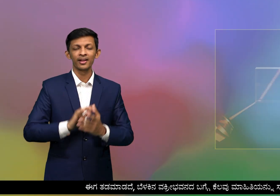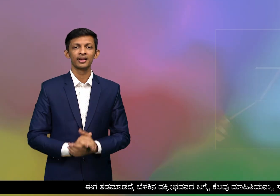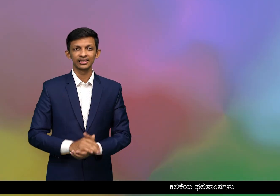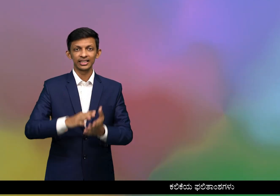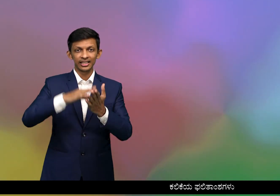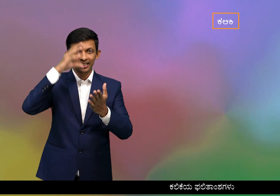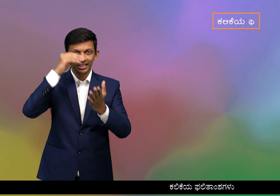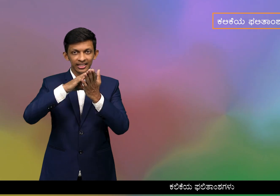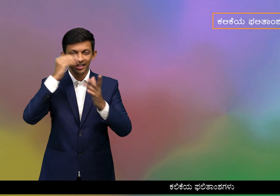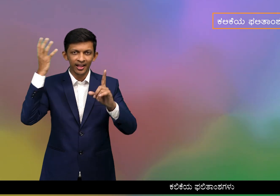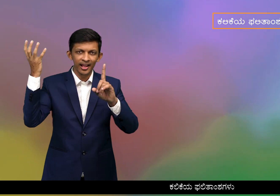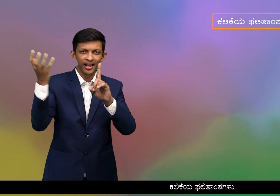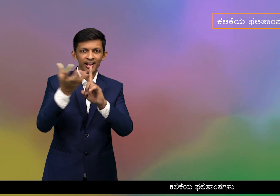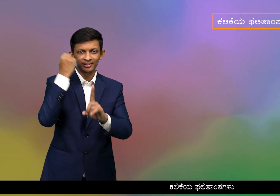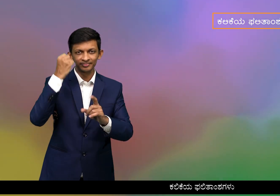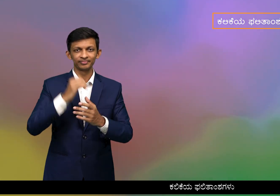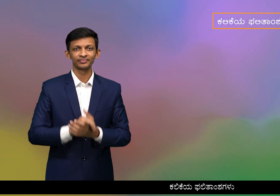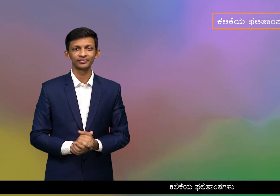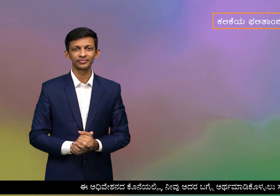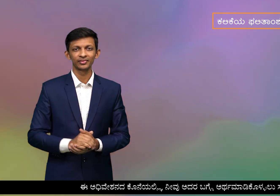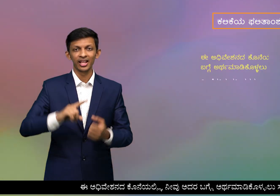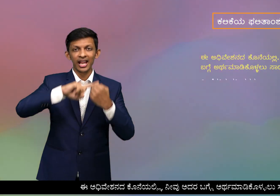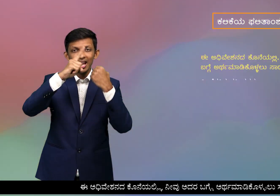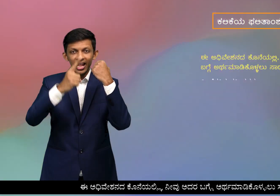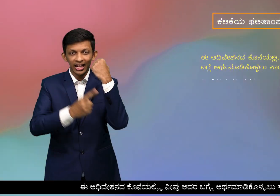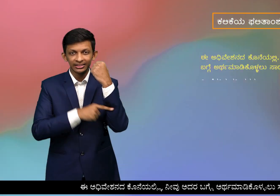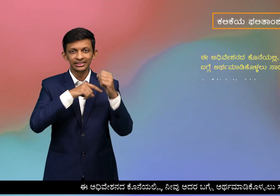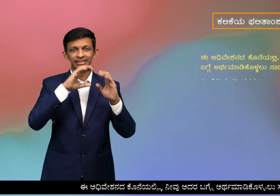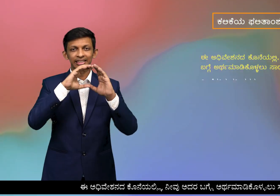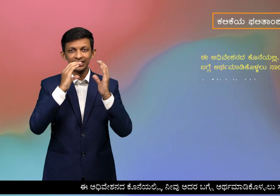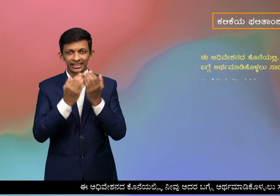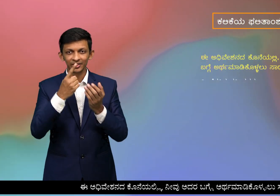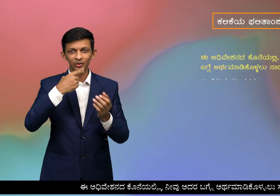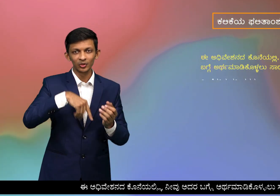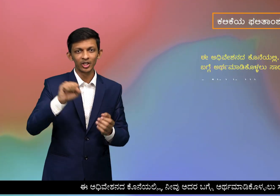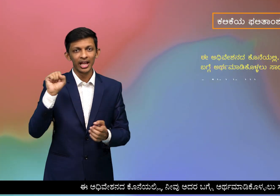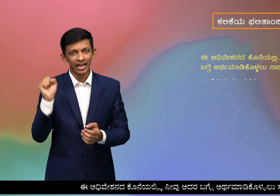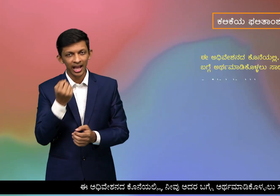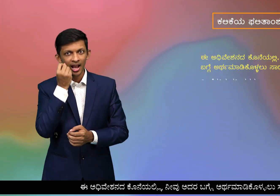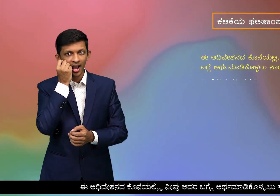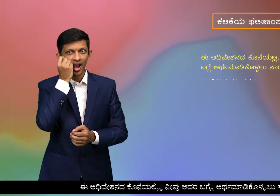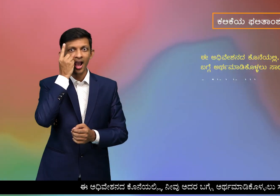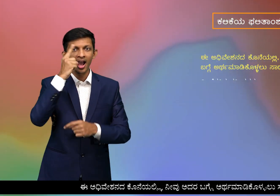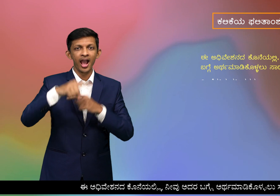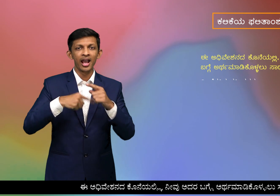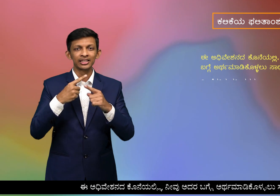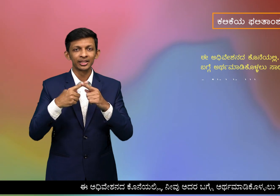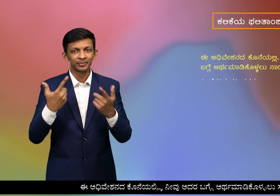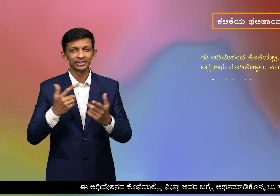ಕಳಿಕಿಯ ಫಲಿತಾಮ್ಷಗಳು ಇ ಆದಿವೇಶನದ ಕೊನೆಯಲ್ಲಿ ನಿವು ಅದರಬಗ್ಯ